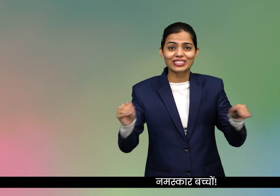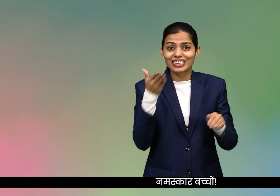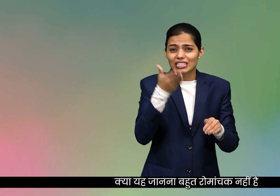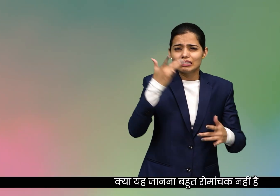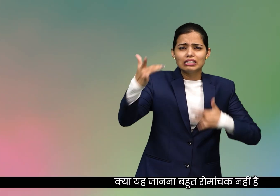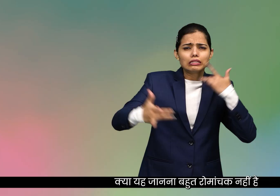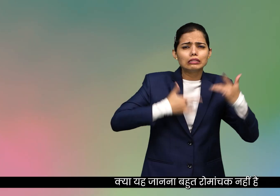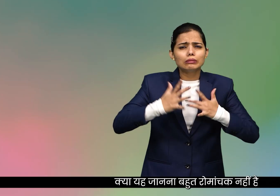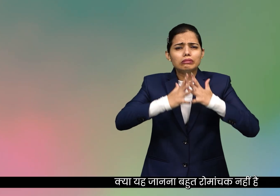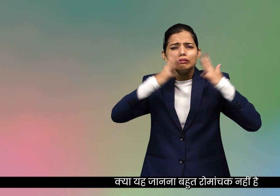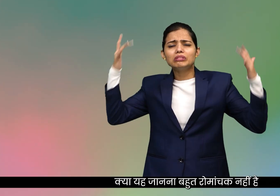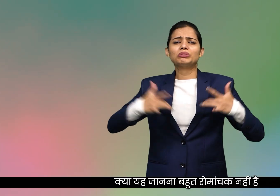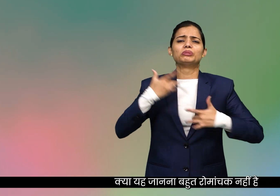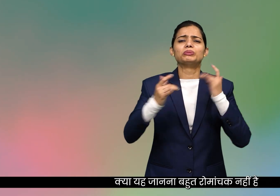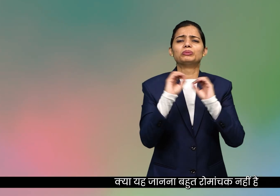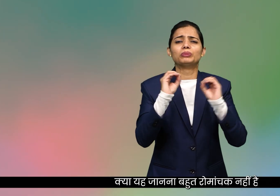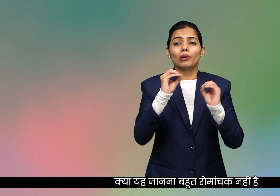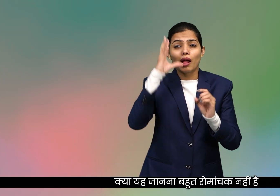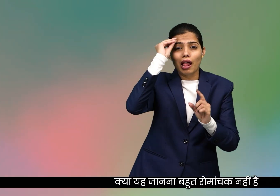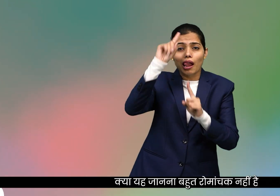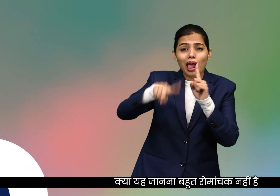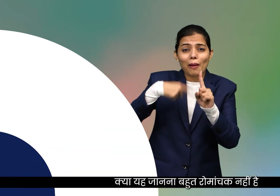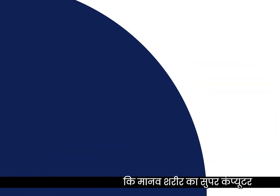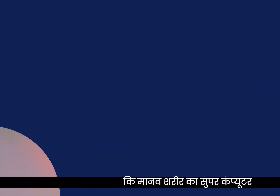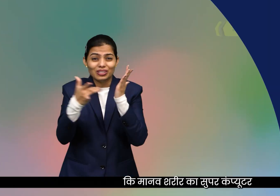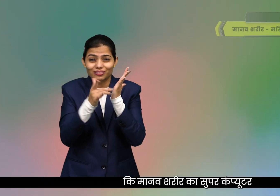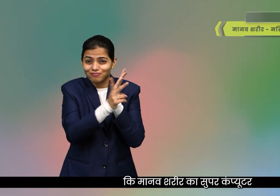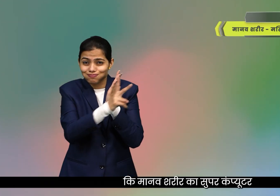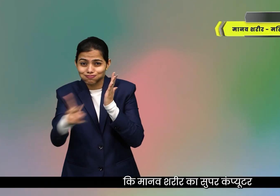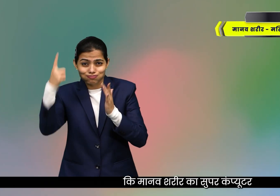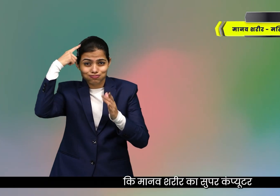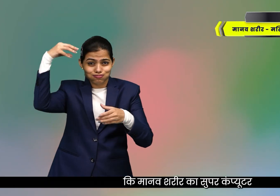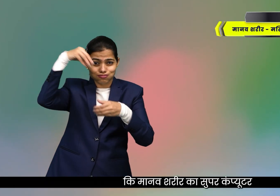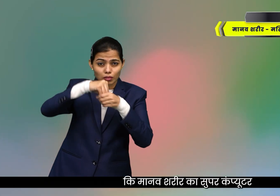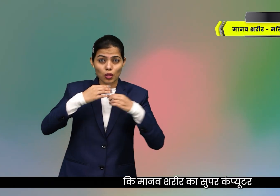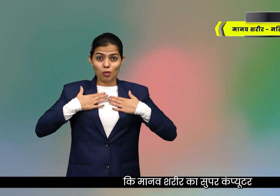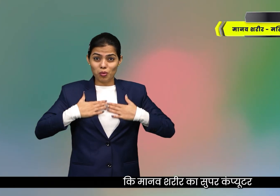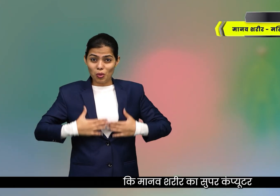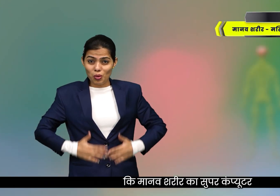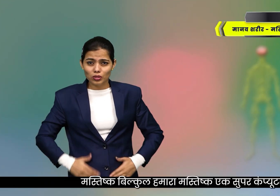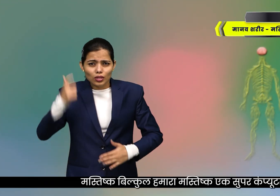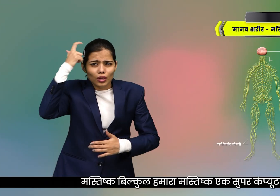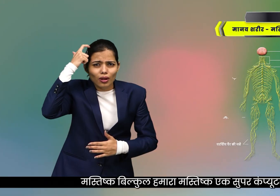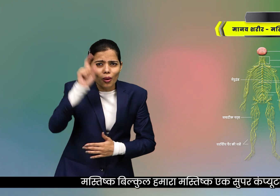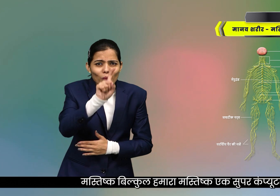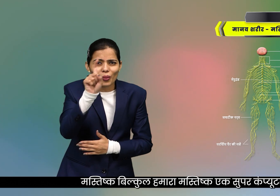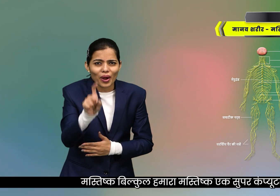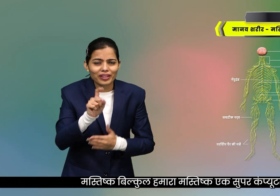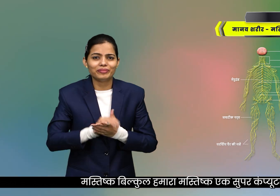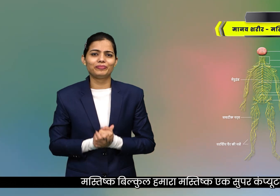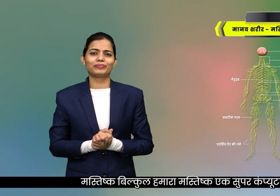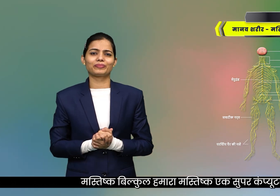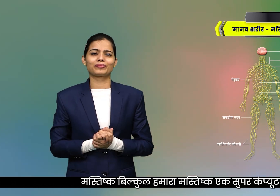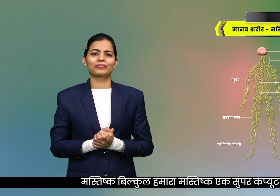बच्चों, क्या यह जानना बहुत रोमांचक नहीं है कि मानव शरीर का सुपर कंप्यूटर मस्तिष्क